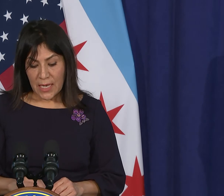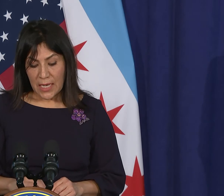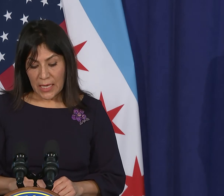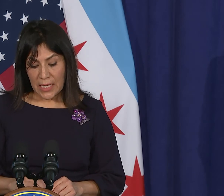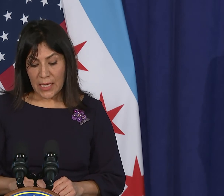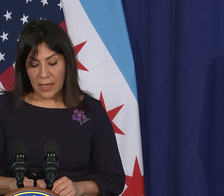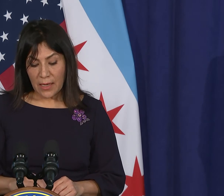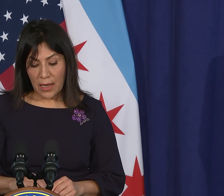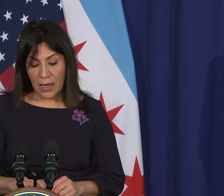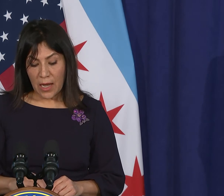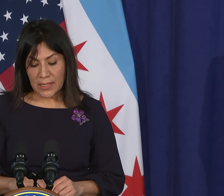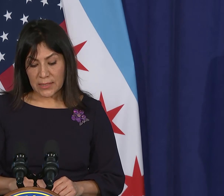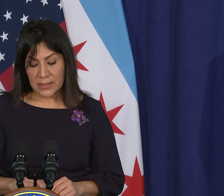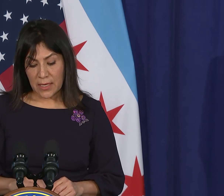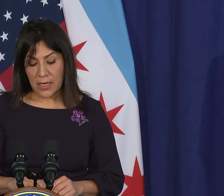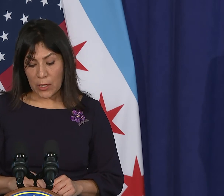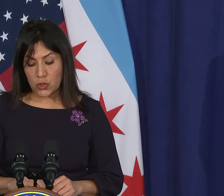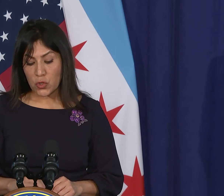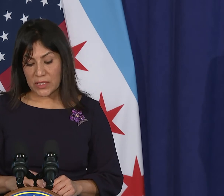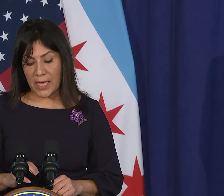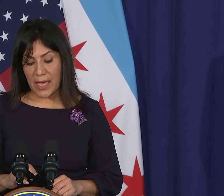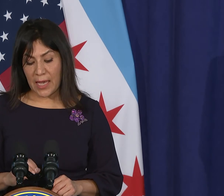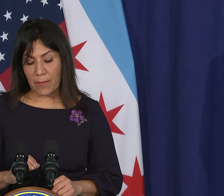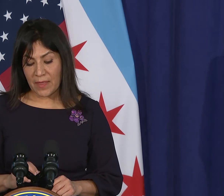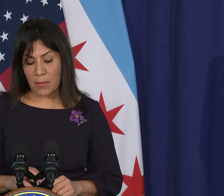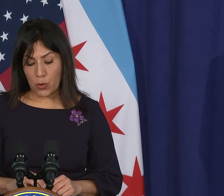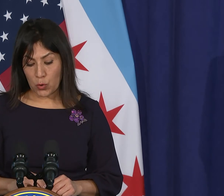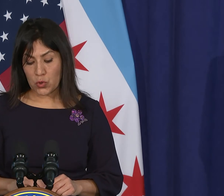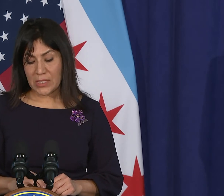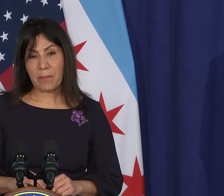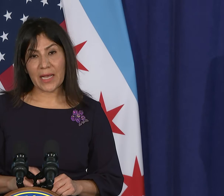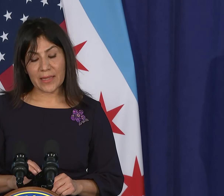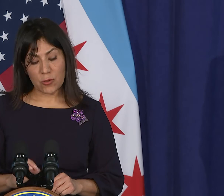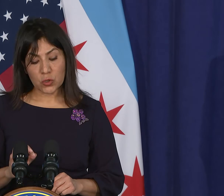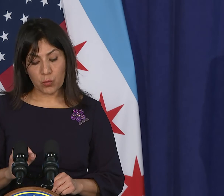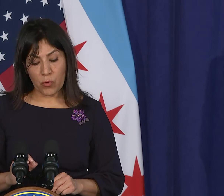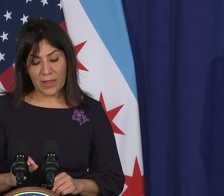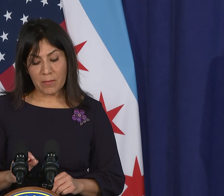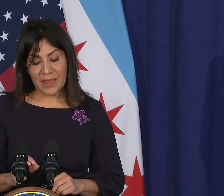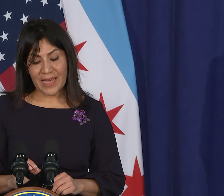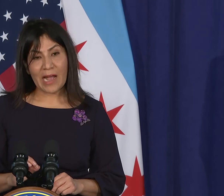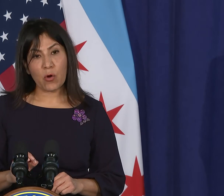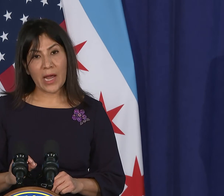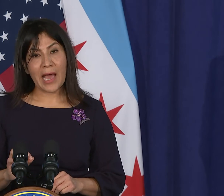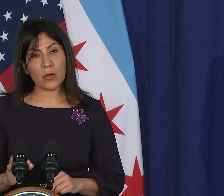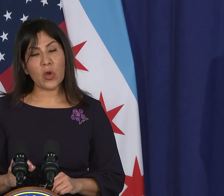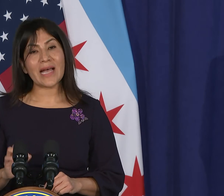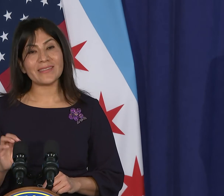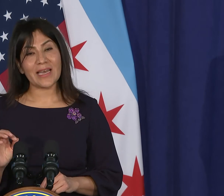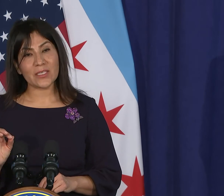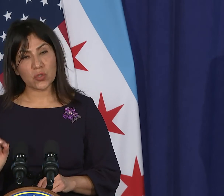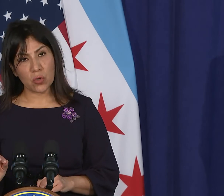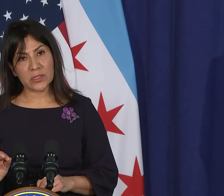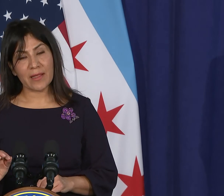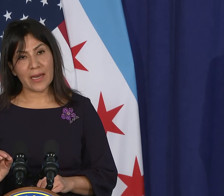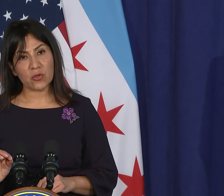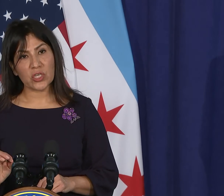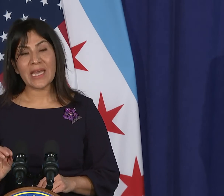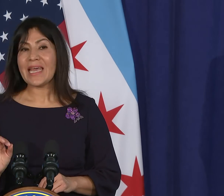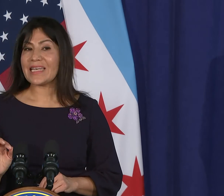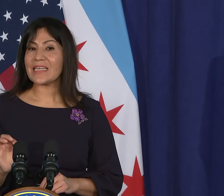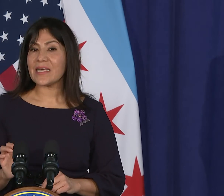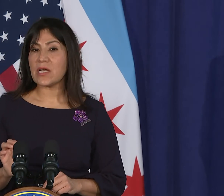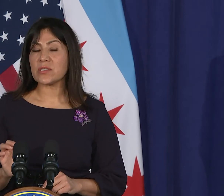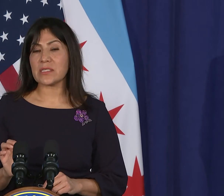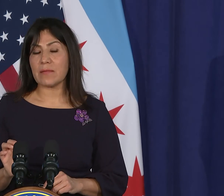licorerías y los negocios que venden productos empaquetados pueden vender ahora alcohol hasta las 11 de la